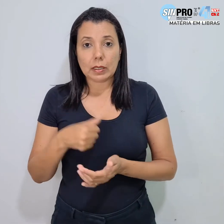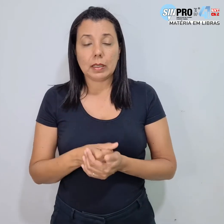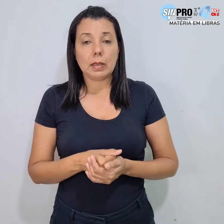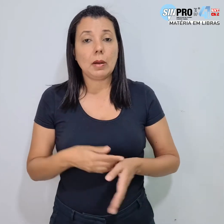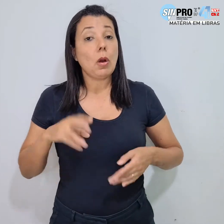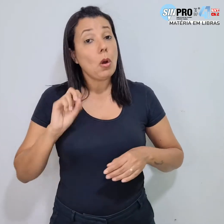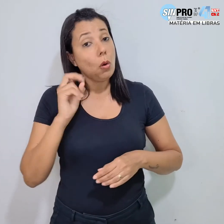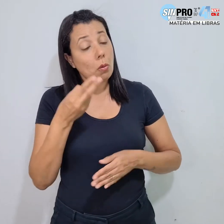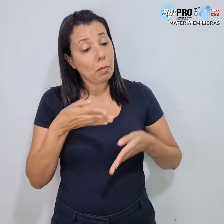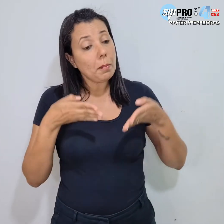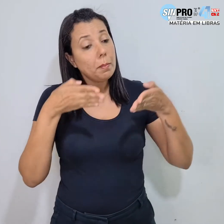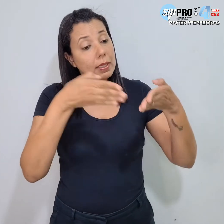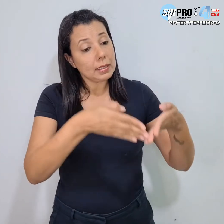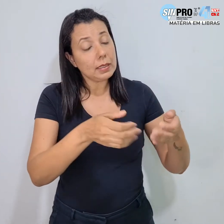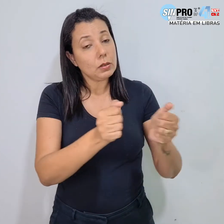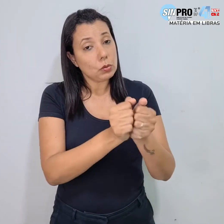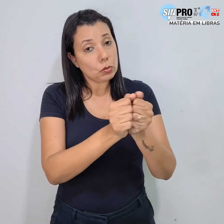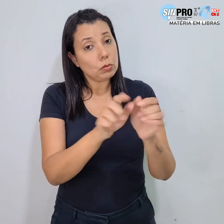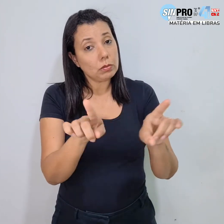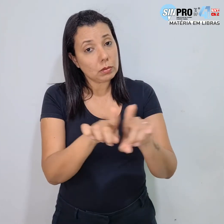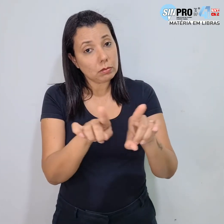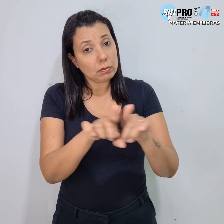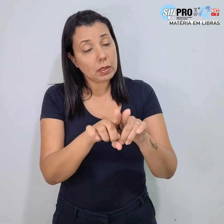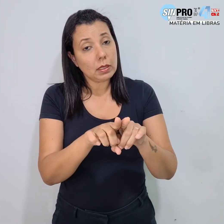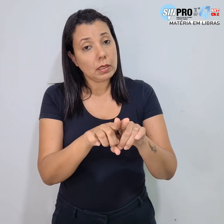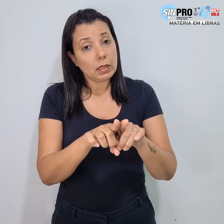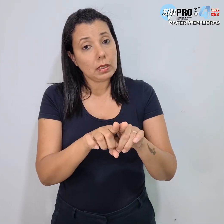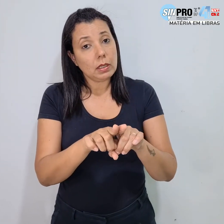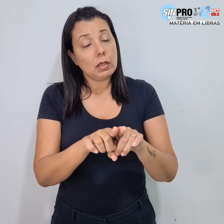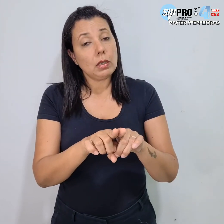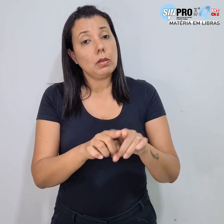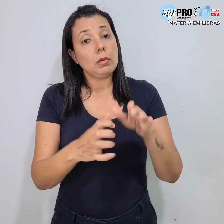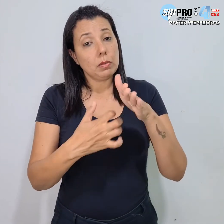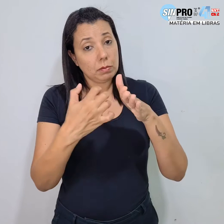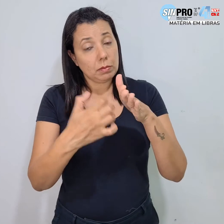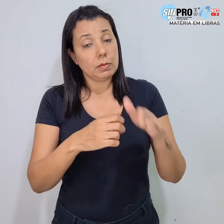seja através de parcerias com o setor privado,